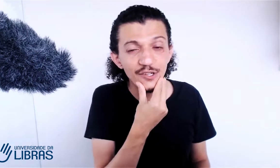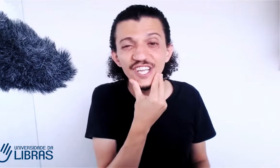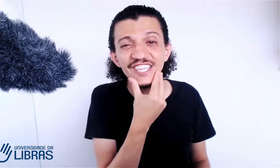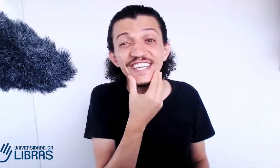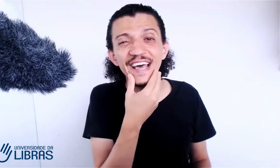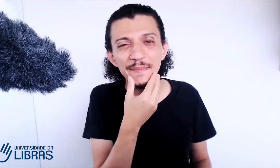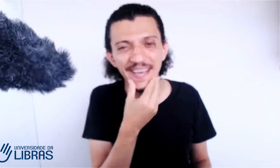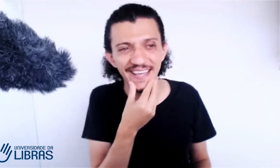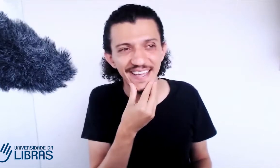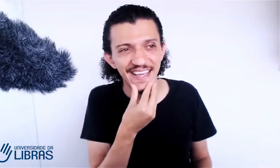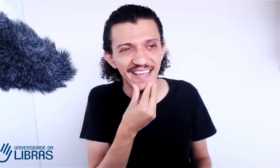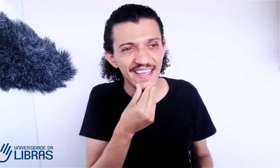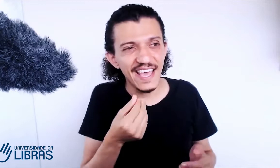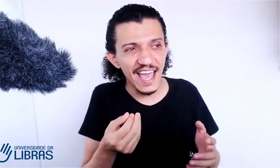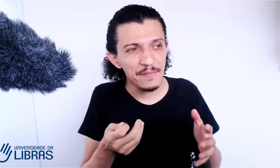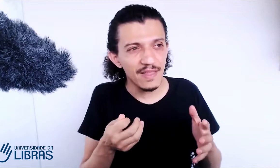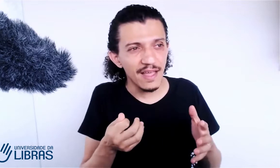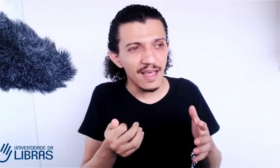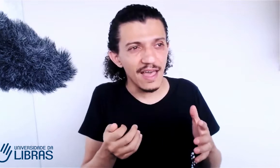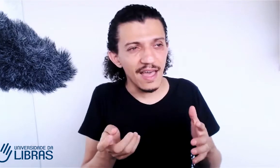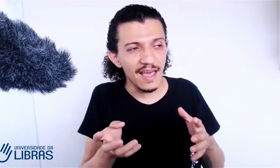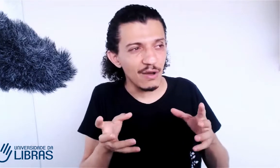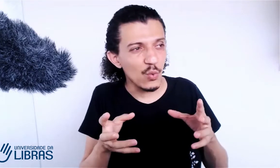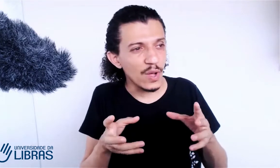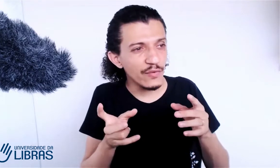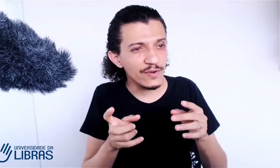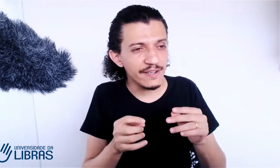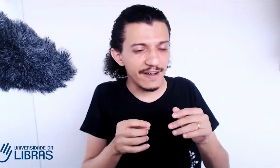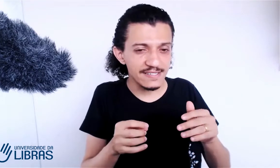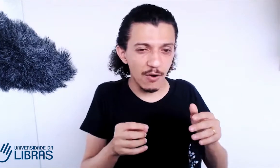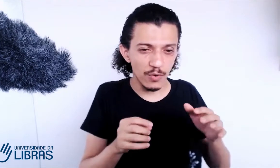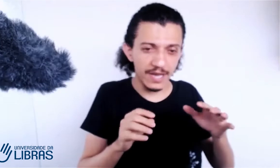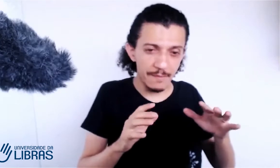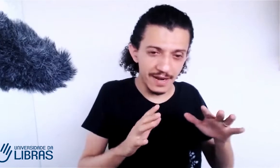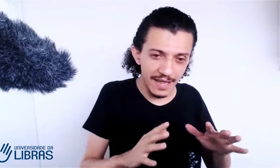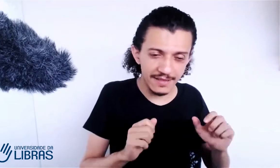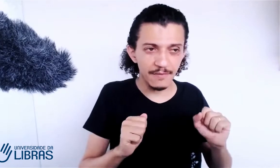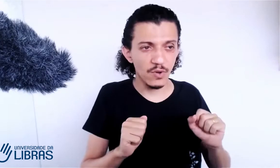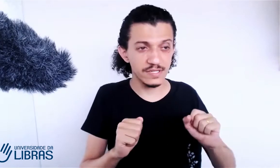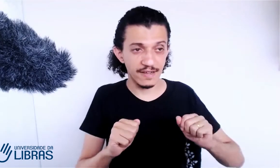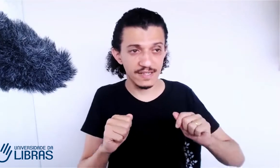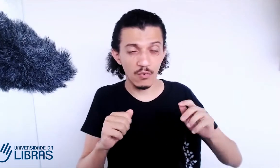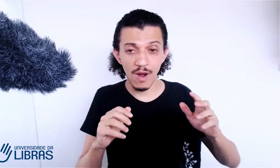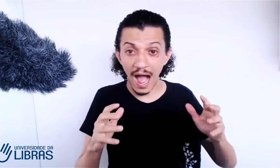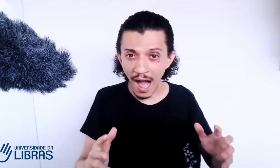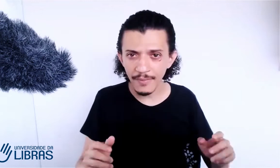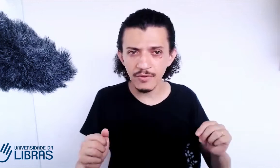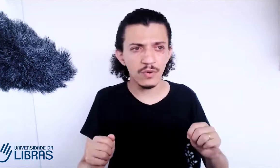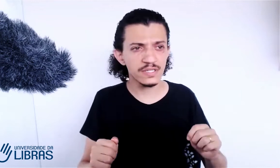de dinâmica, que quando você faz algo em câmera lenta, quando você faz algo rápido, quando você faz